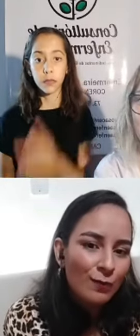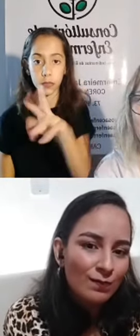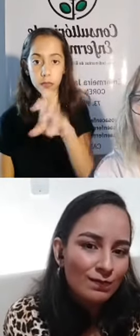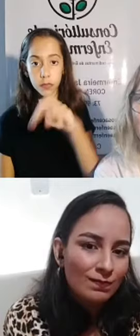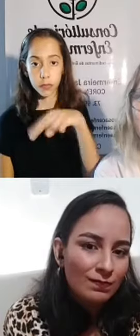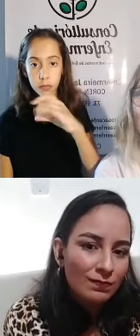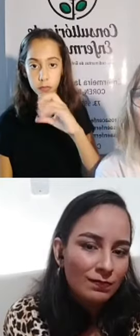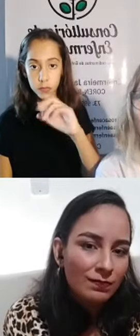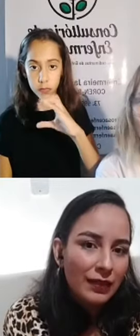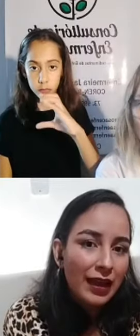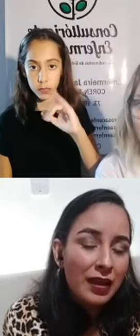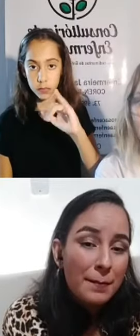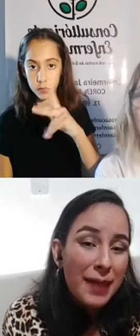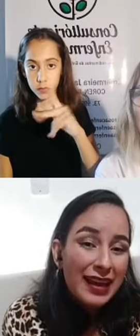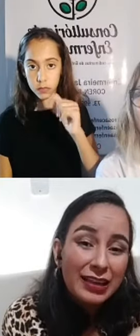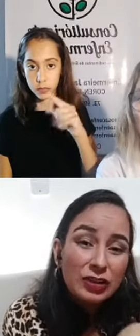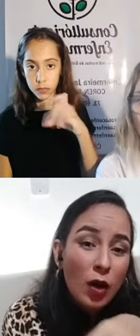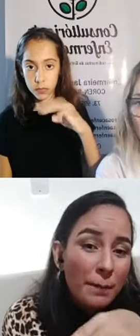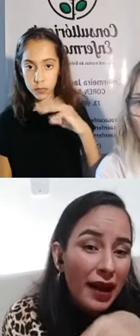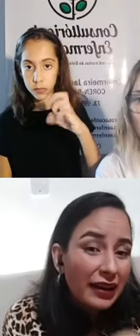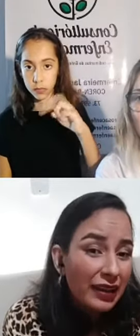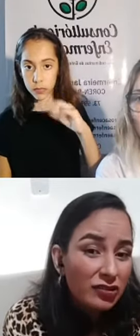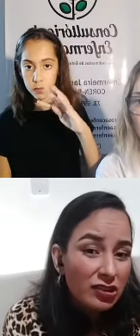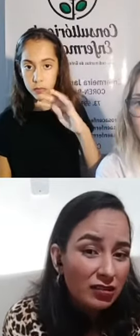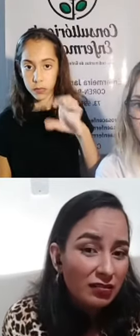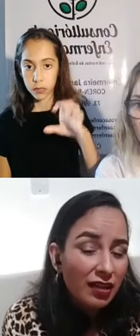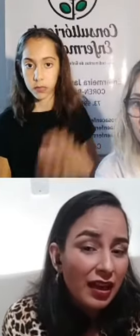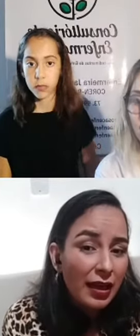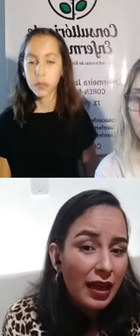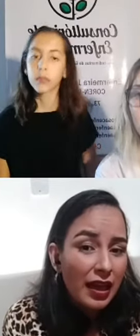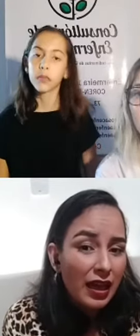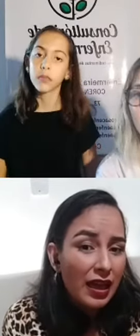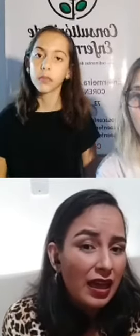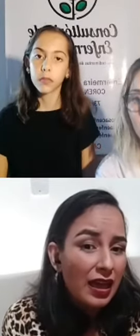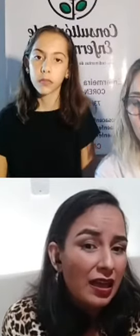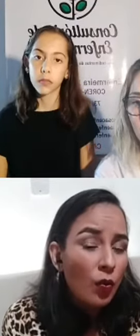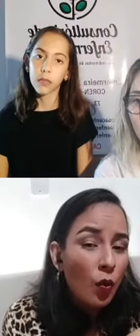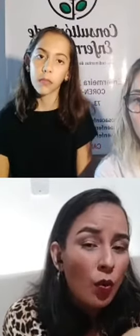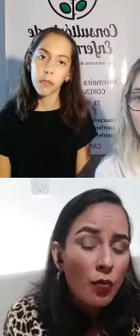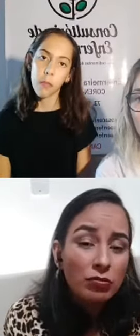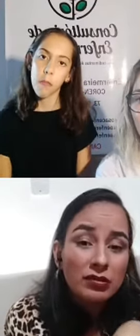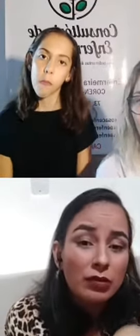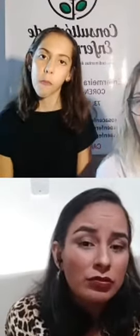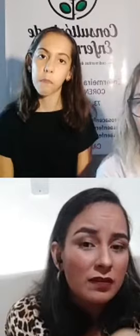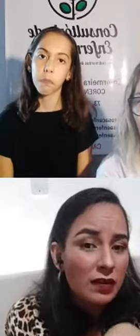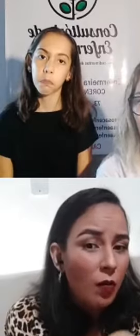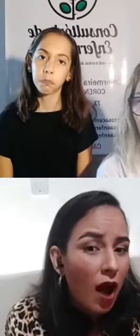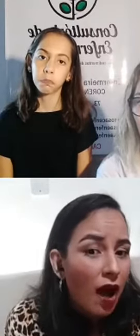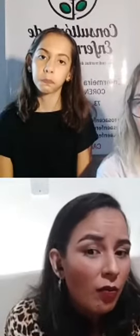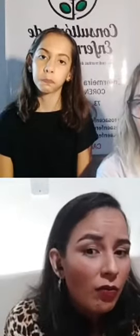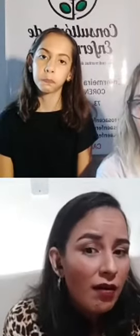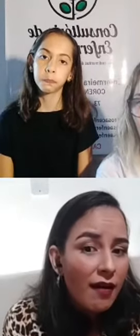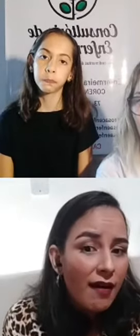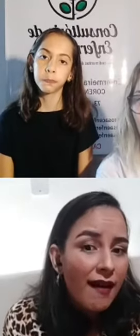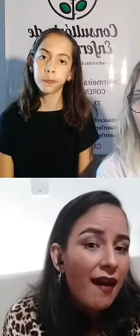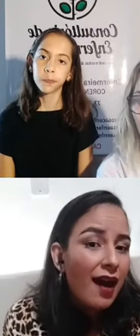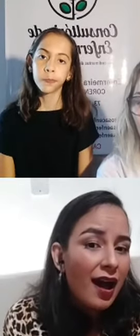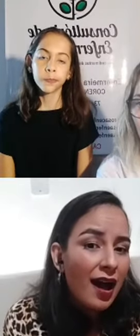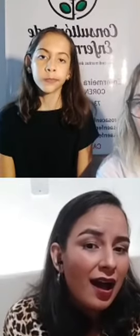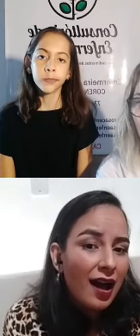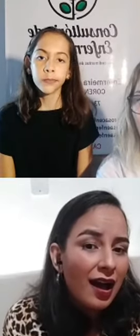social, né? Ela deixou aparente, né, como tão desigual